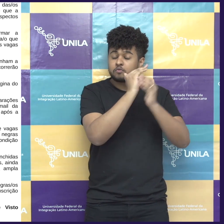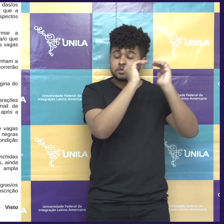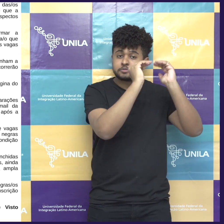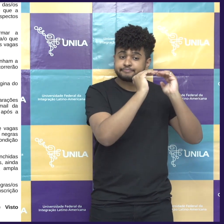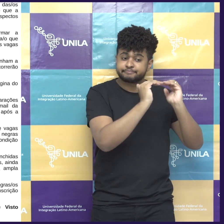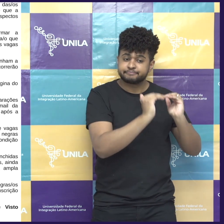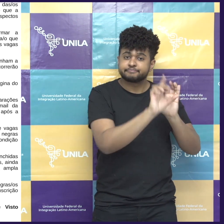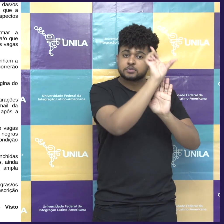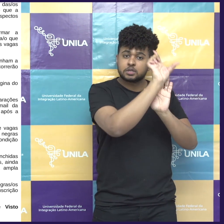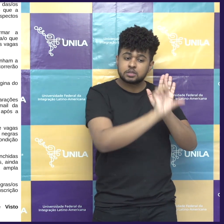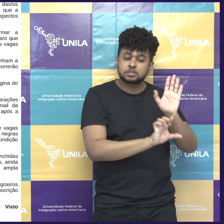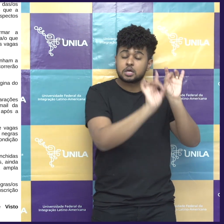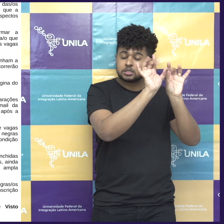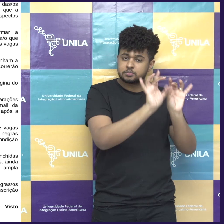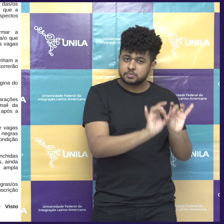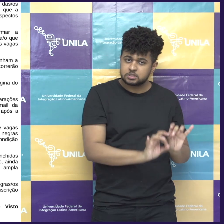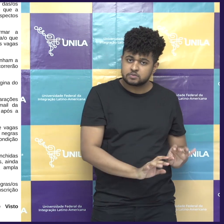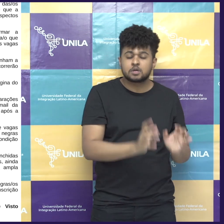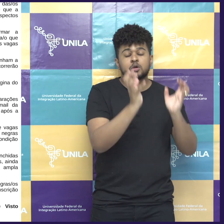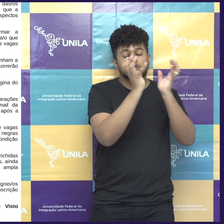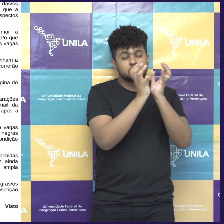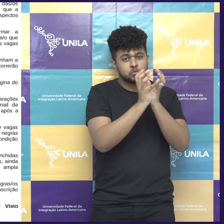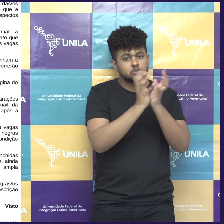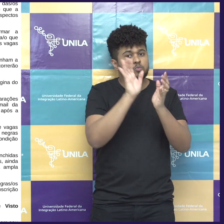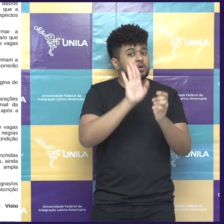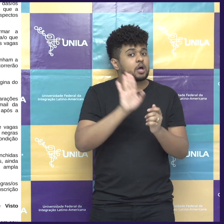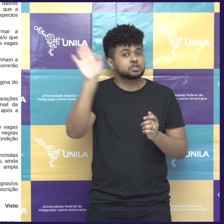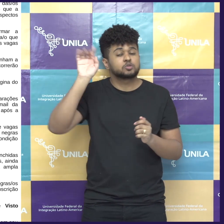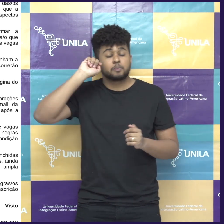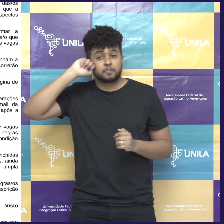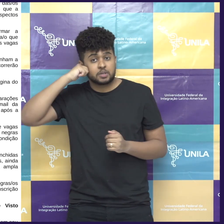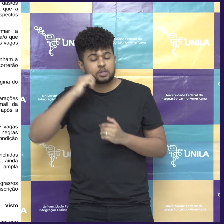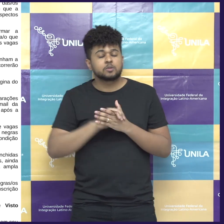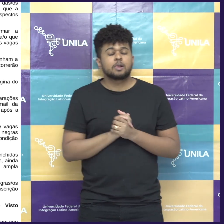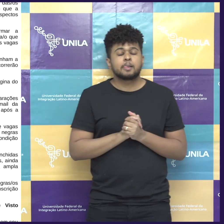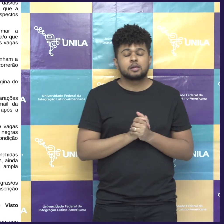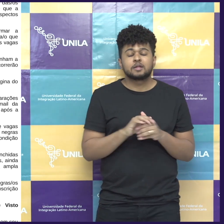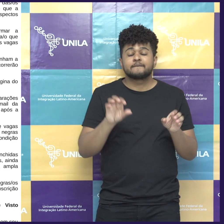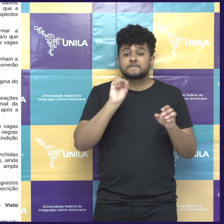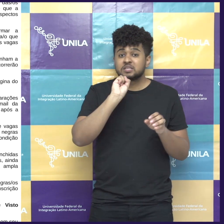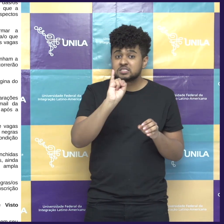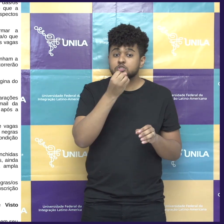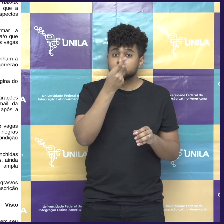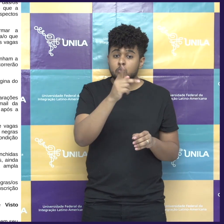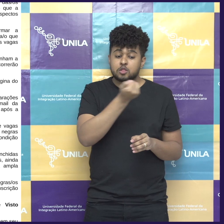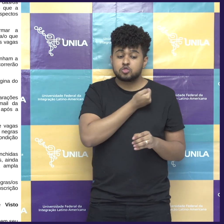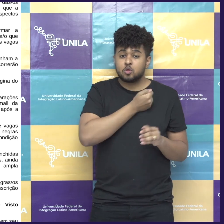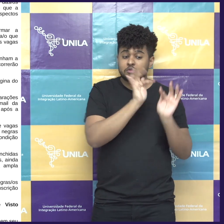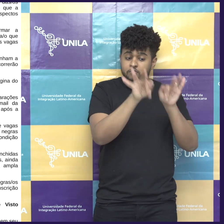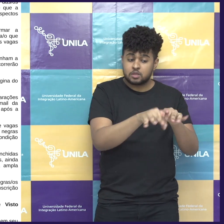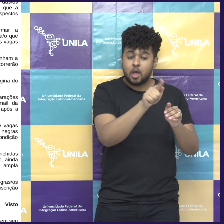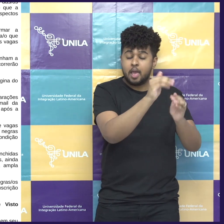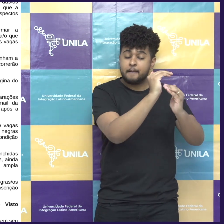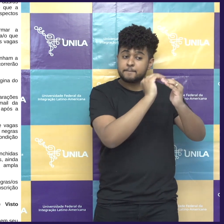constantes na listagem específica de candidatos negras, negros, ainda que sua nota final seja menor do que a